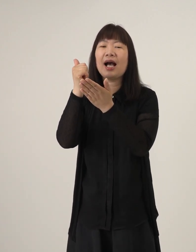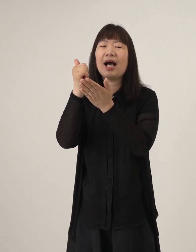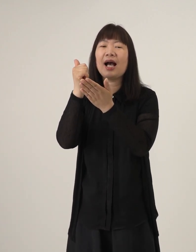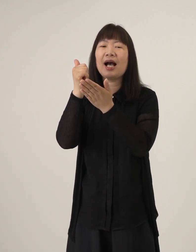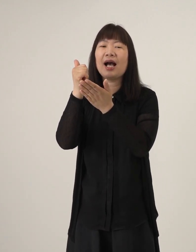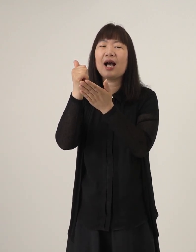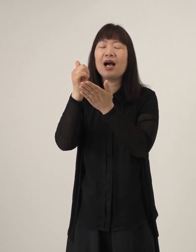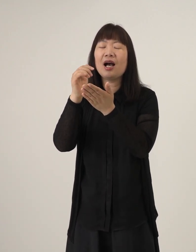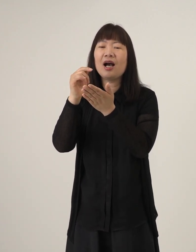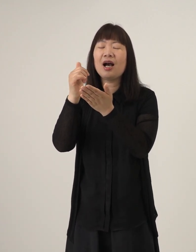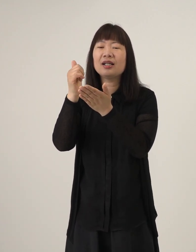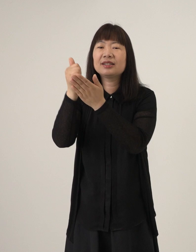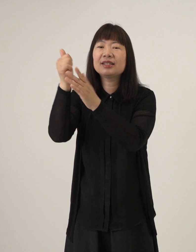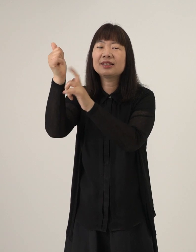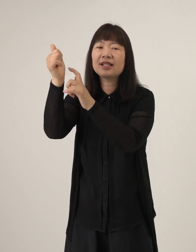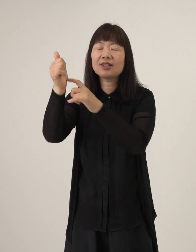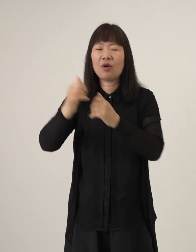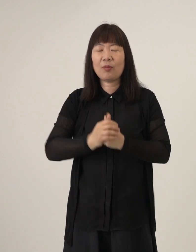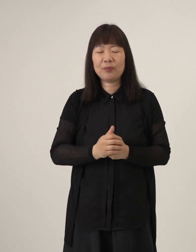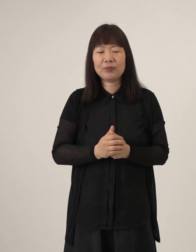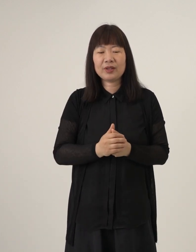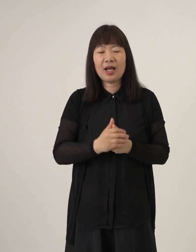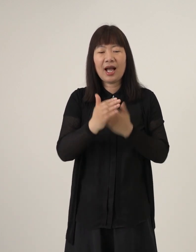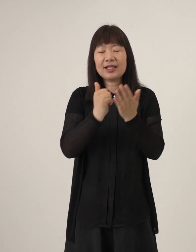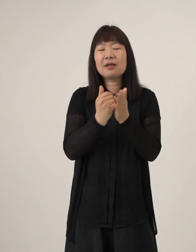제국의 황제에게. 그럼 보세요.